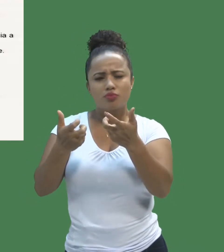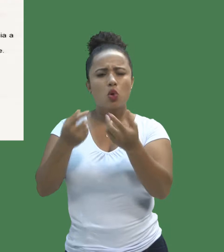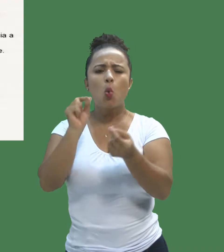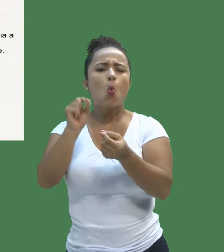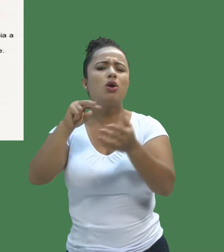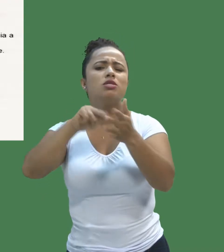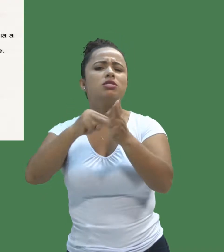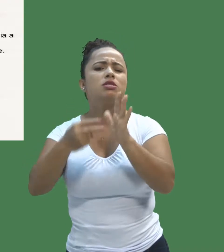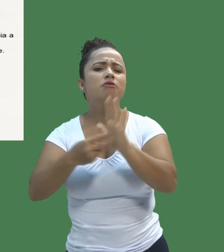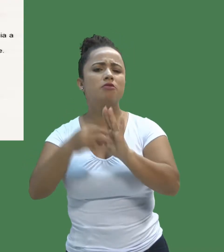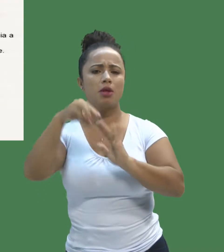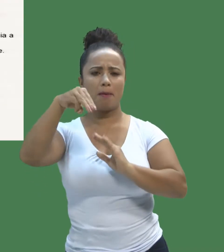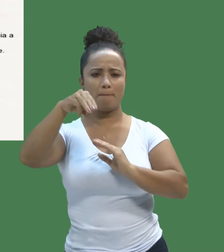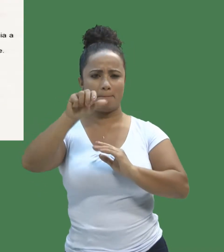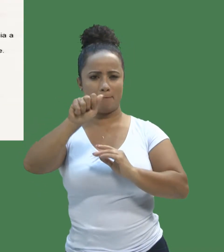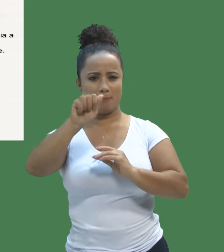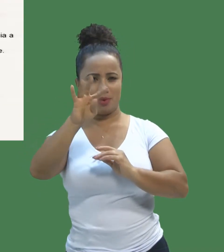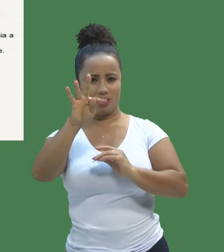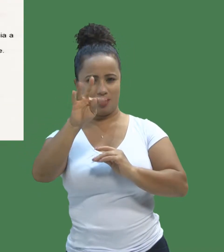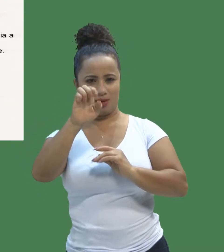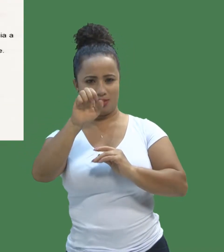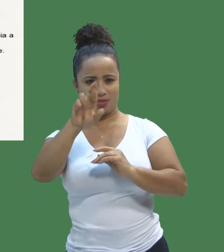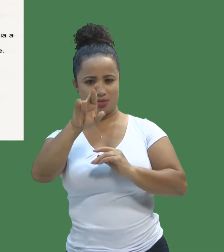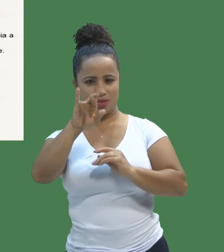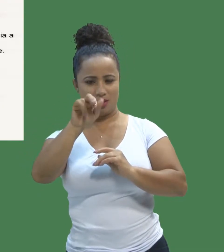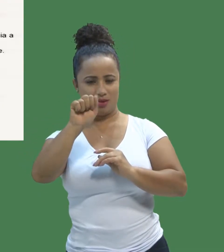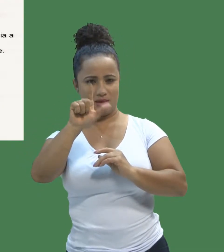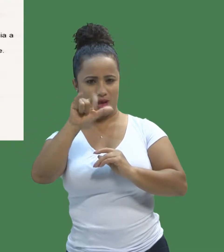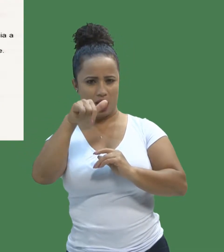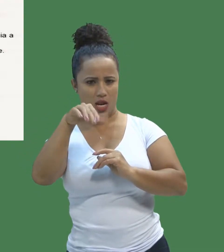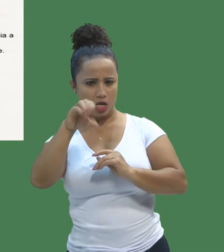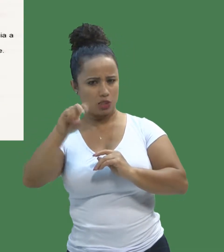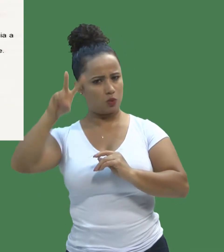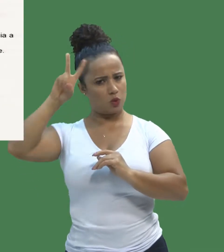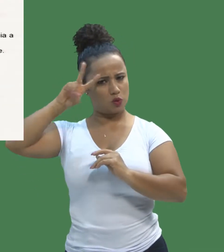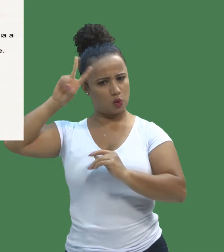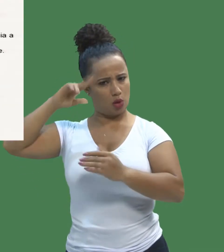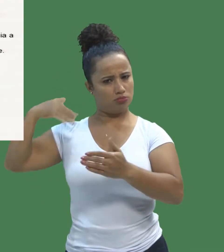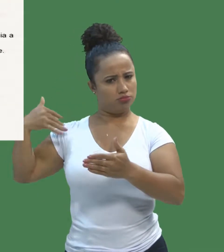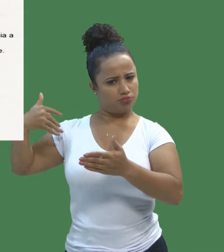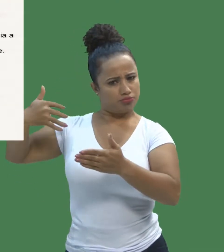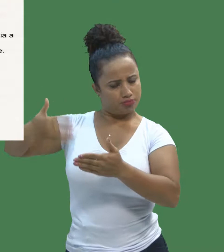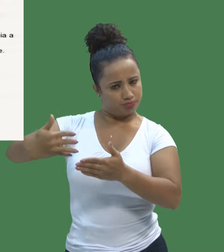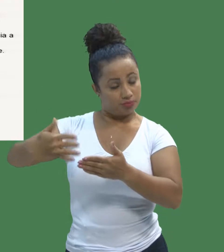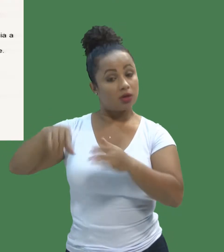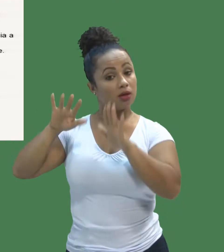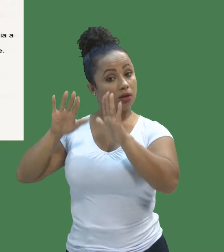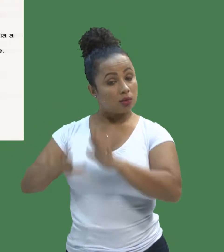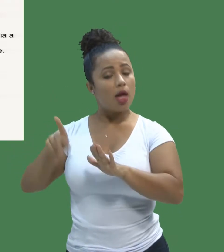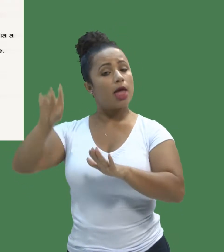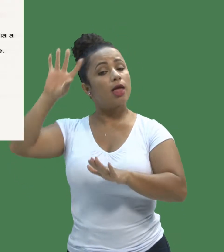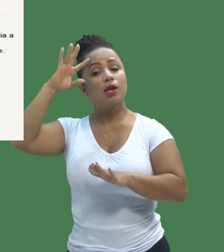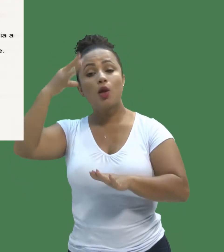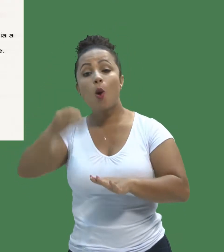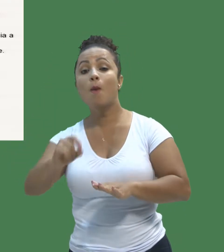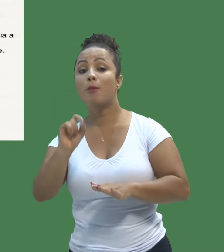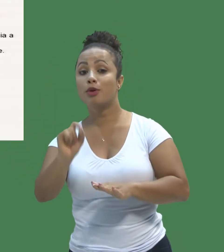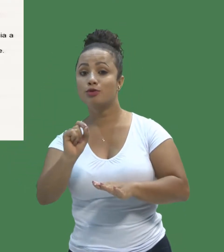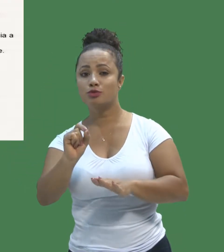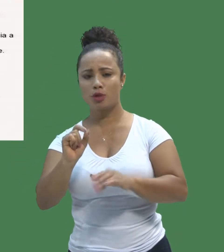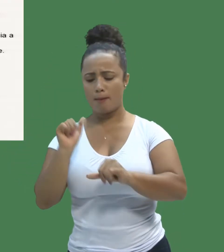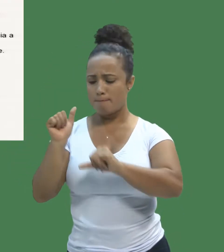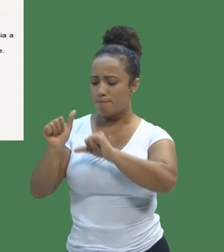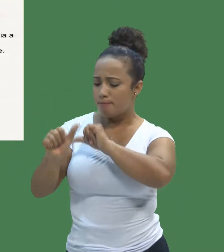Karl Marx entende que os processos de mudança social são movidos pela realidade material